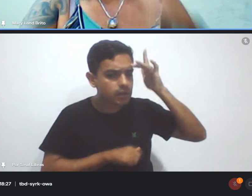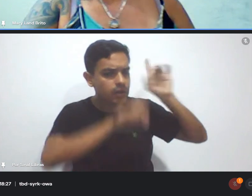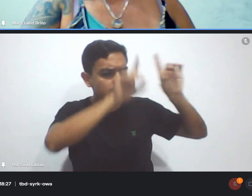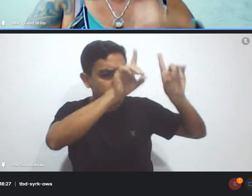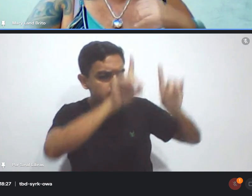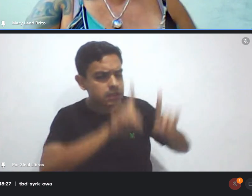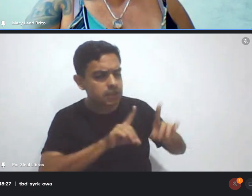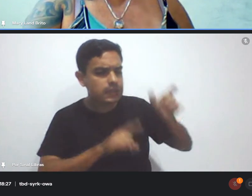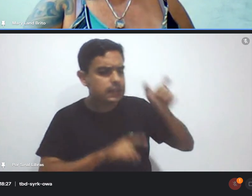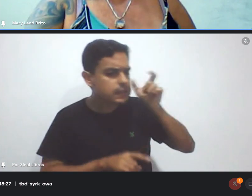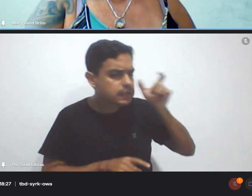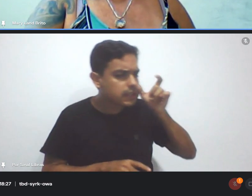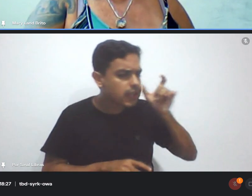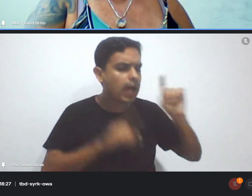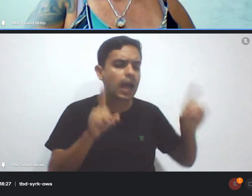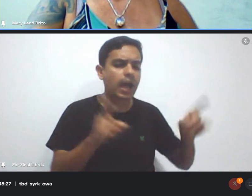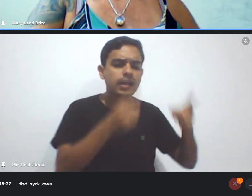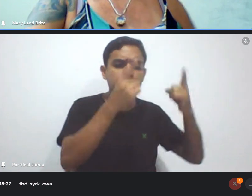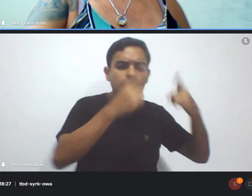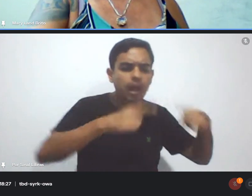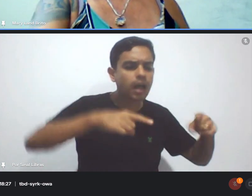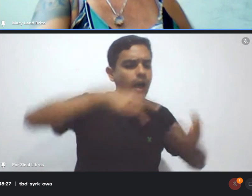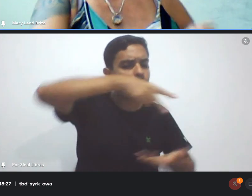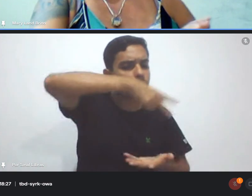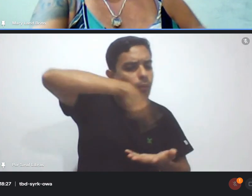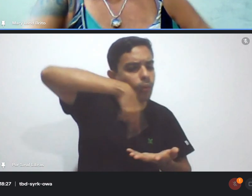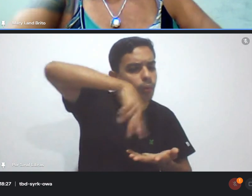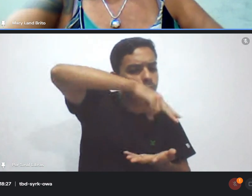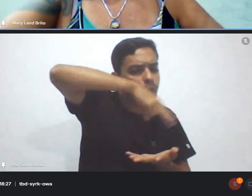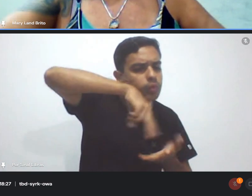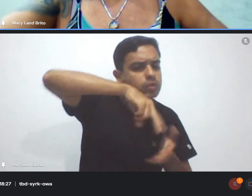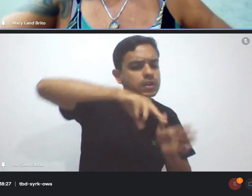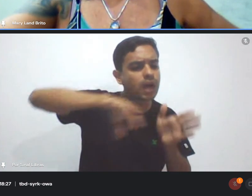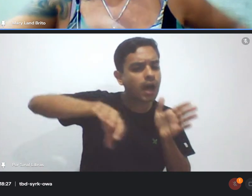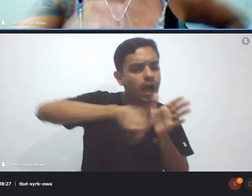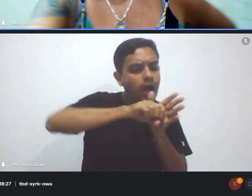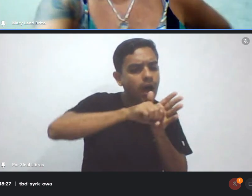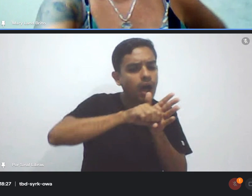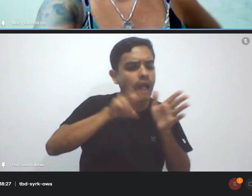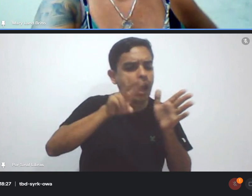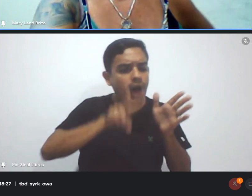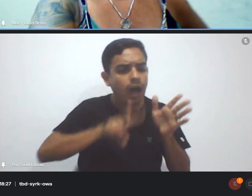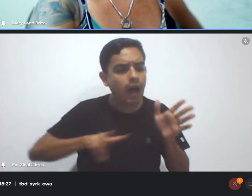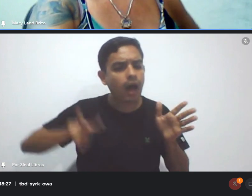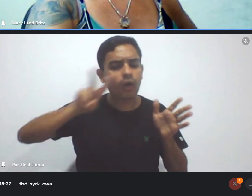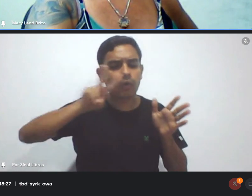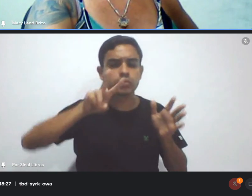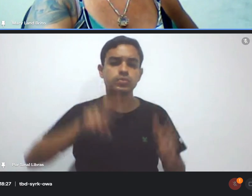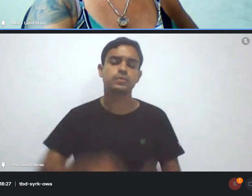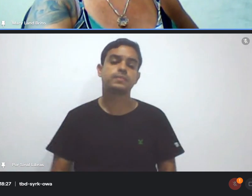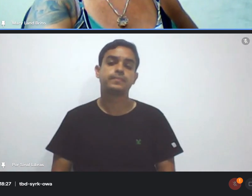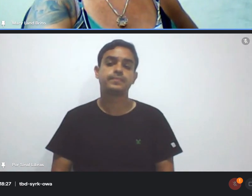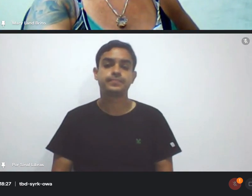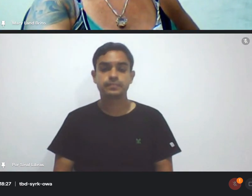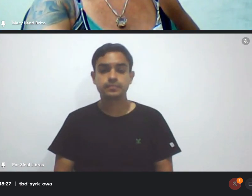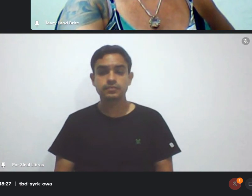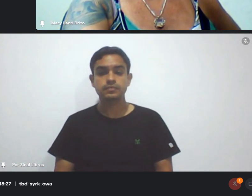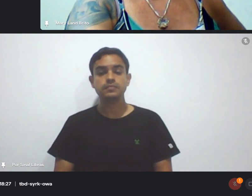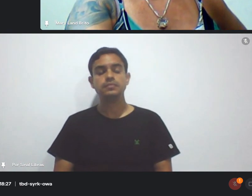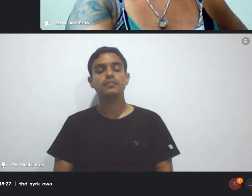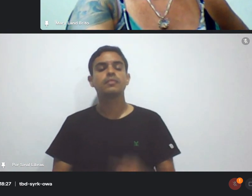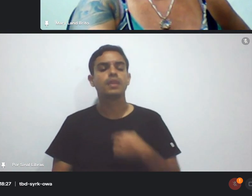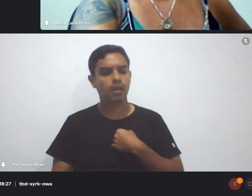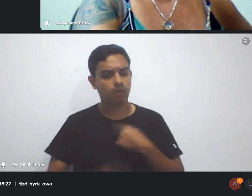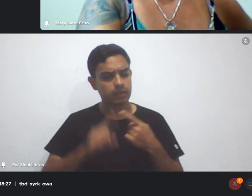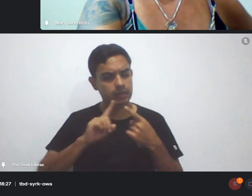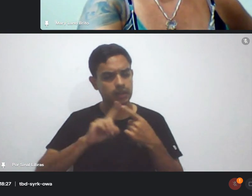a música, a dança e o audiovisual. Camila, fala aí, gatinha, levantasse a mão. Não, queria só também